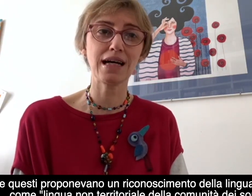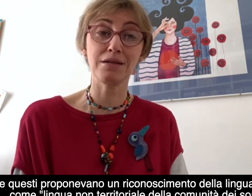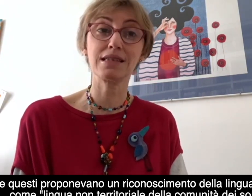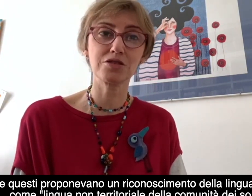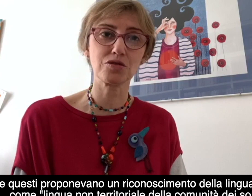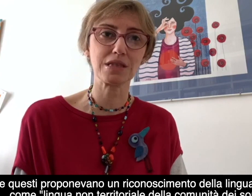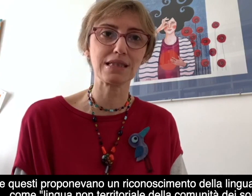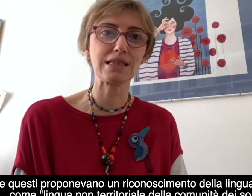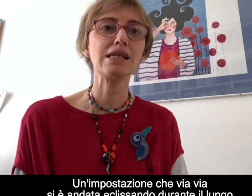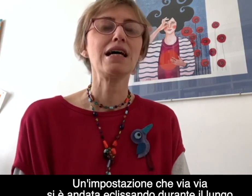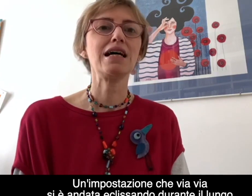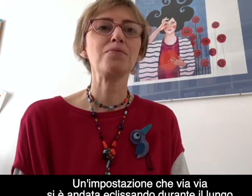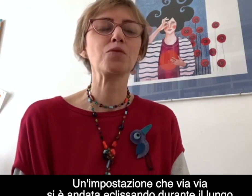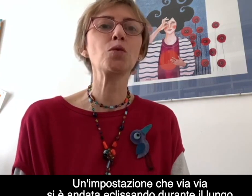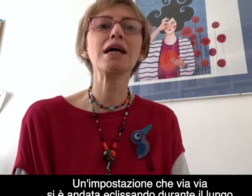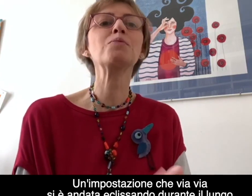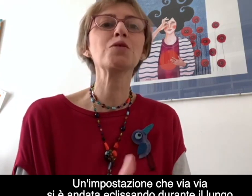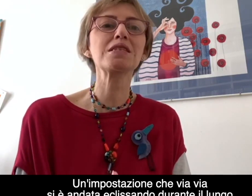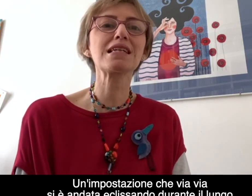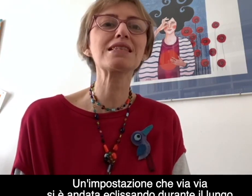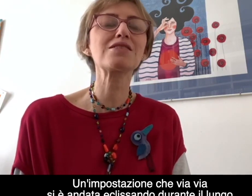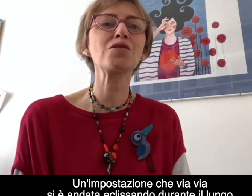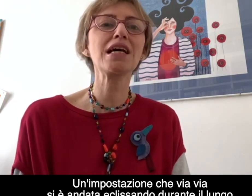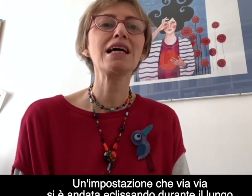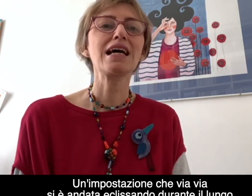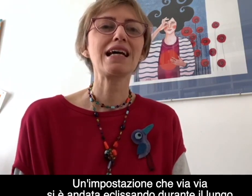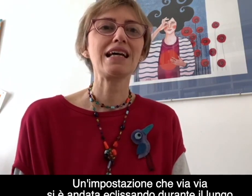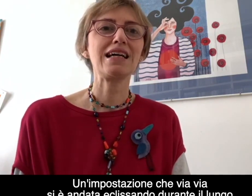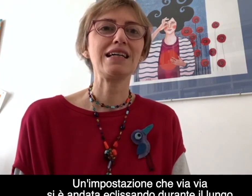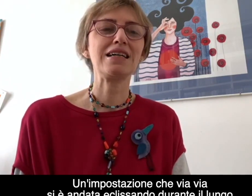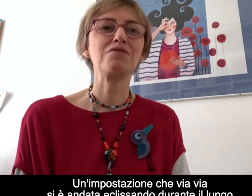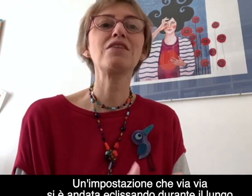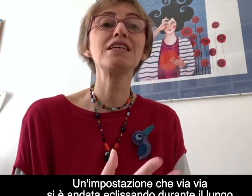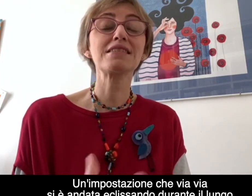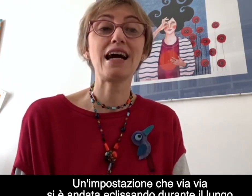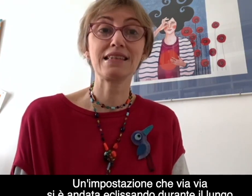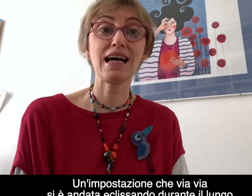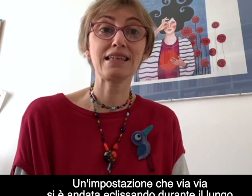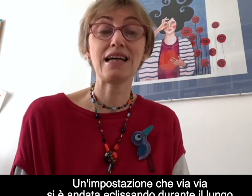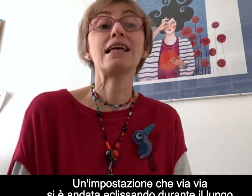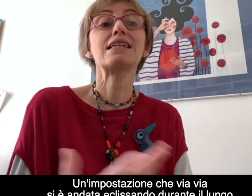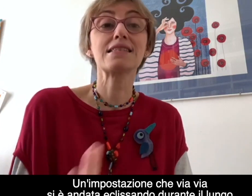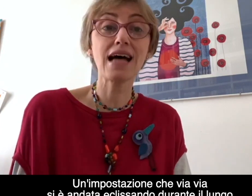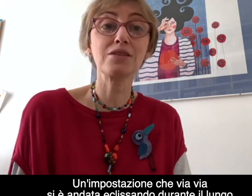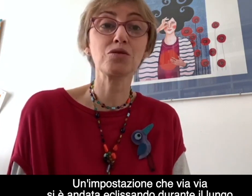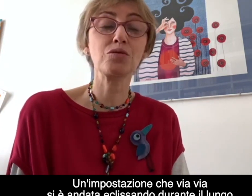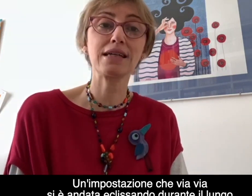dei sordi una impostazione che via via si è andata eclissando durante